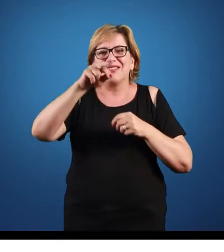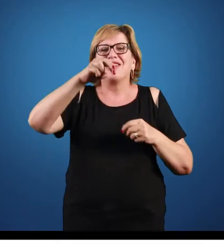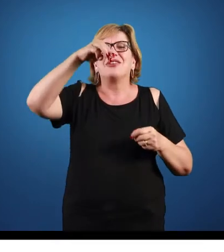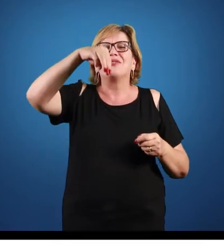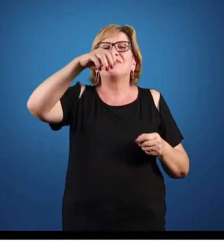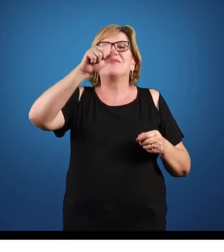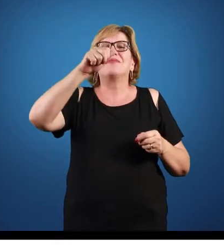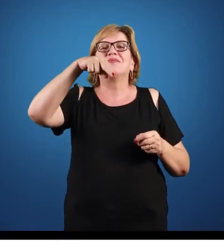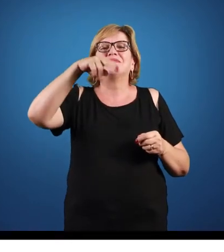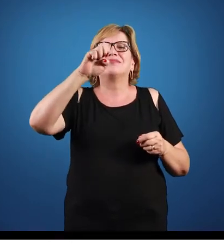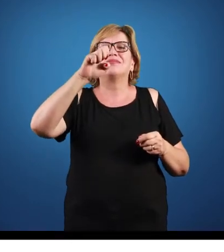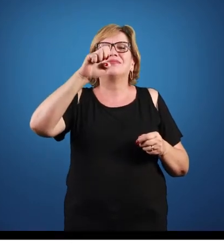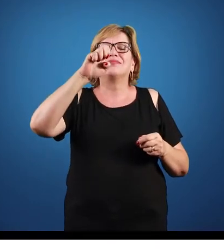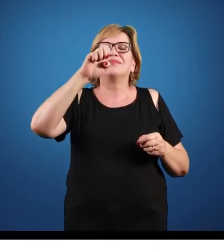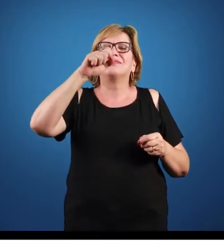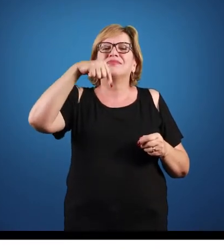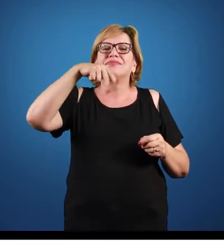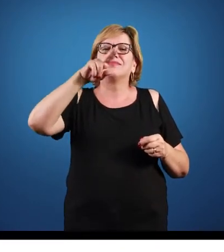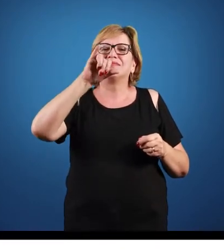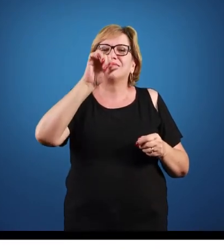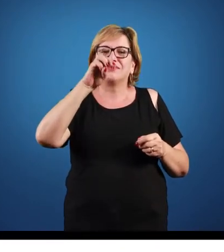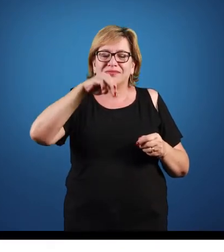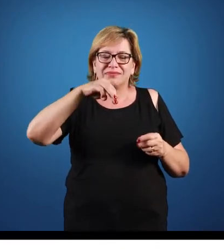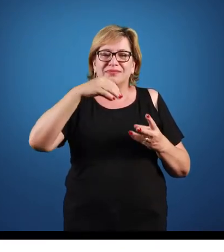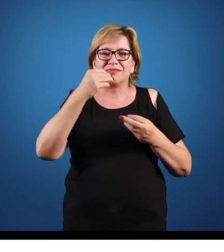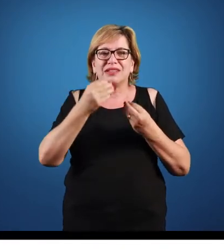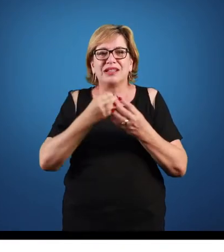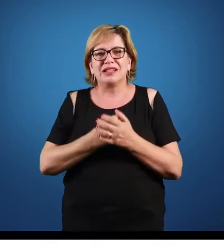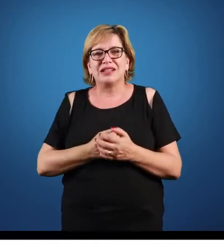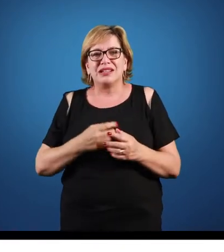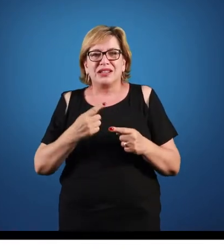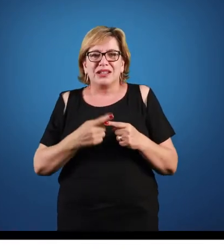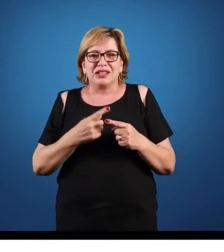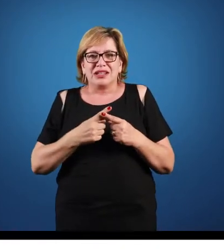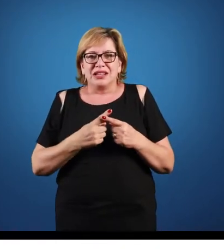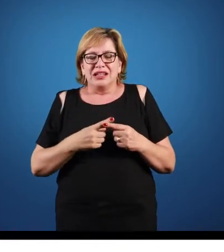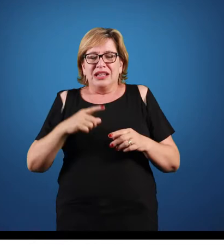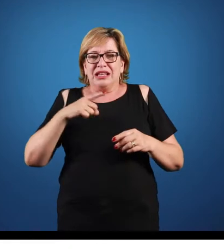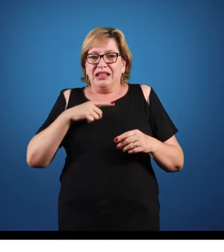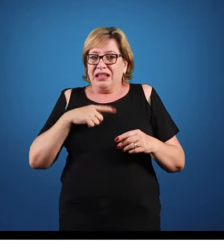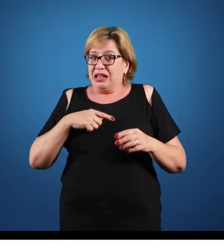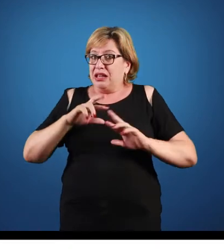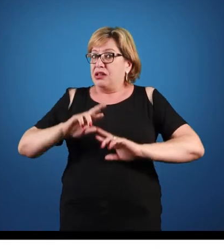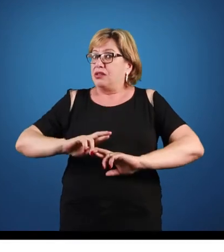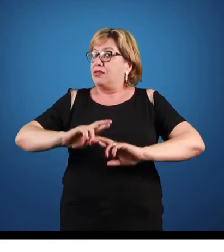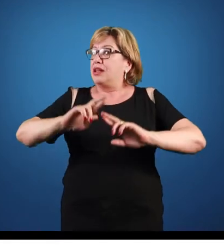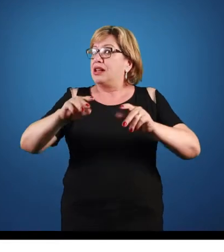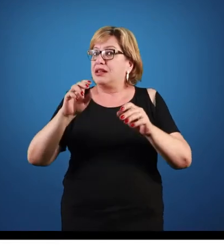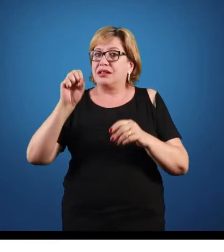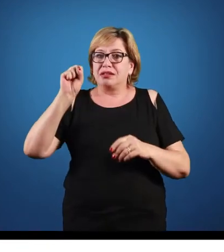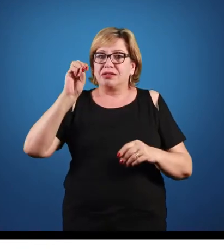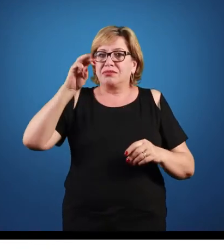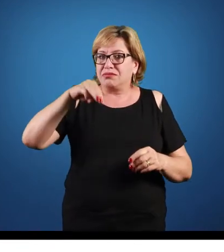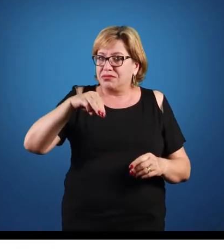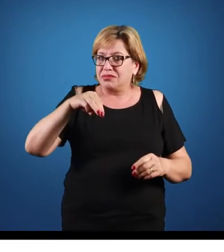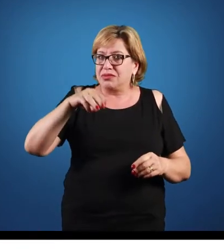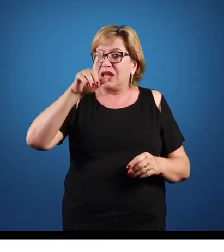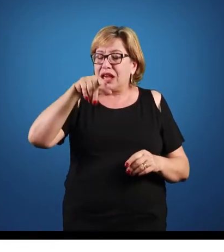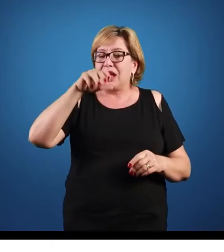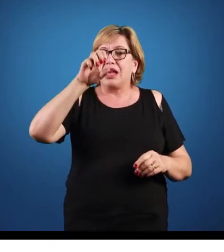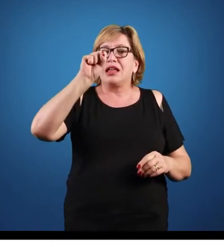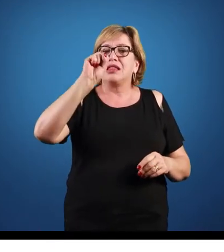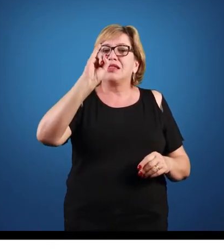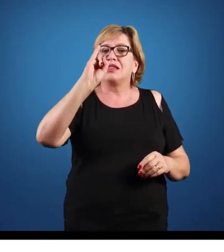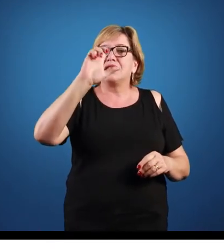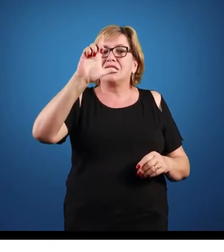faço eu fiz essa aqui é reproduzido aqui provar como manequim porque o silicone próprio para o top motion é silicone branco que você pode atingir